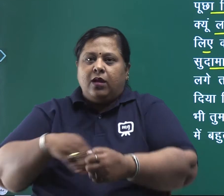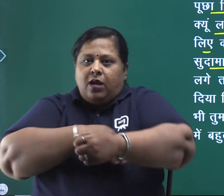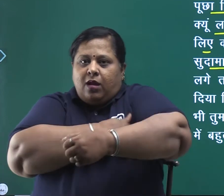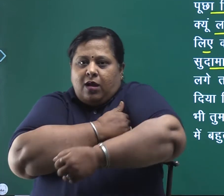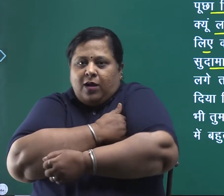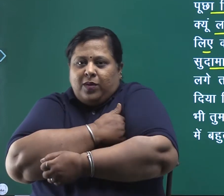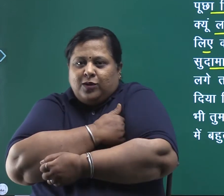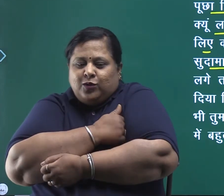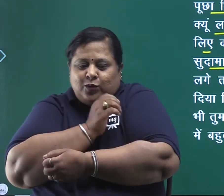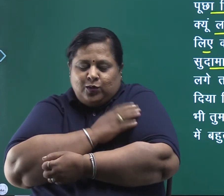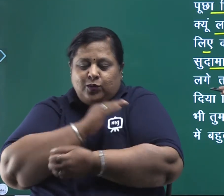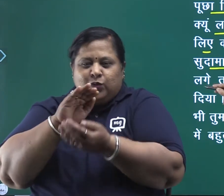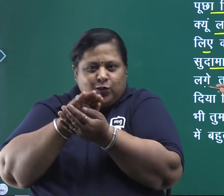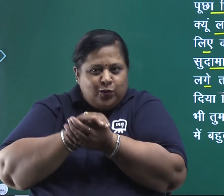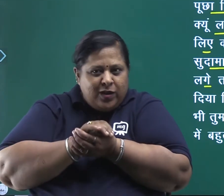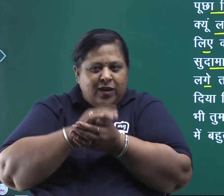कांख में छुपाने लगे।